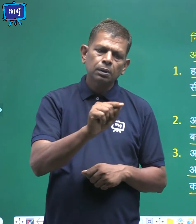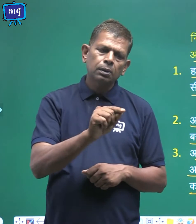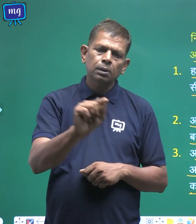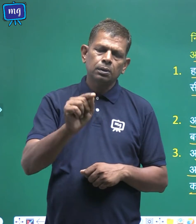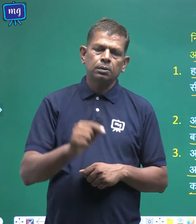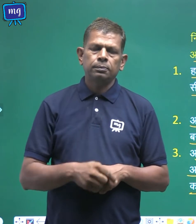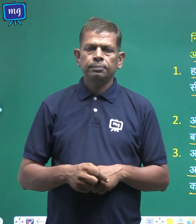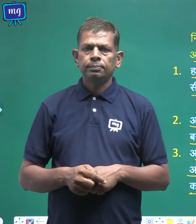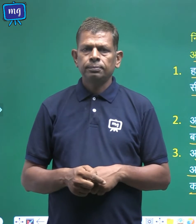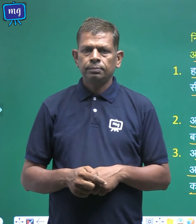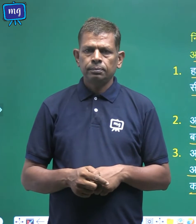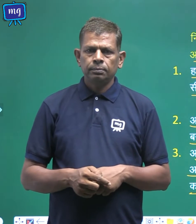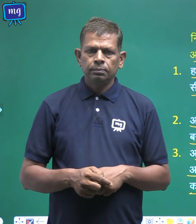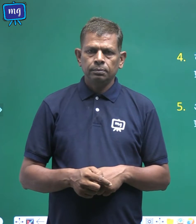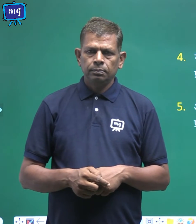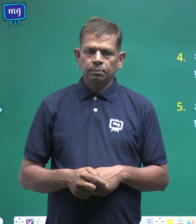लगाएंगे।